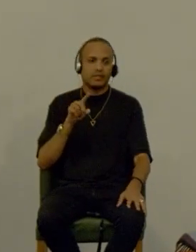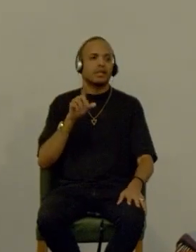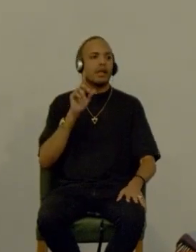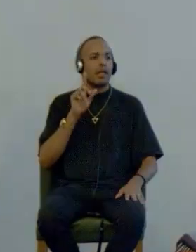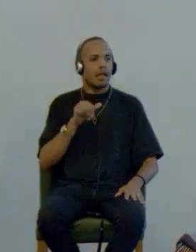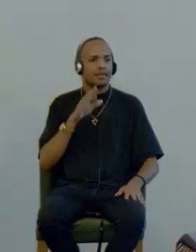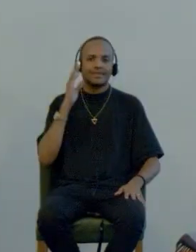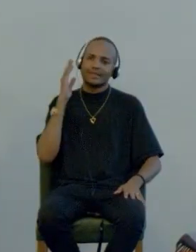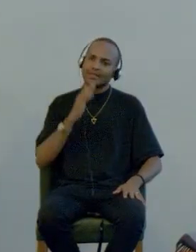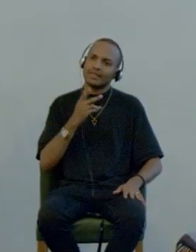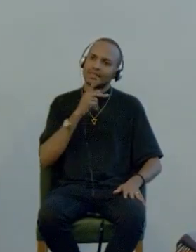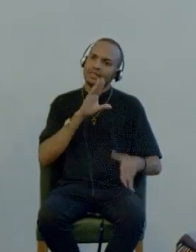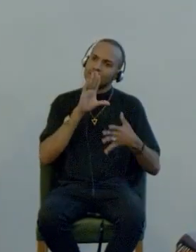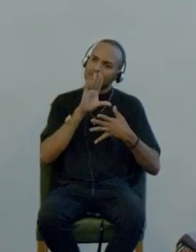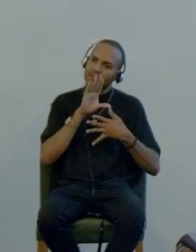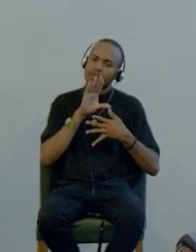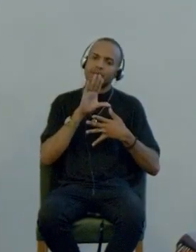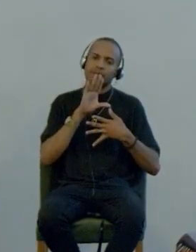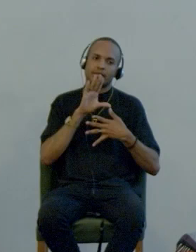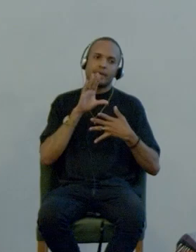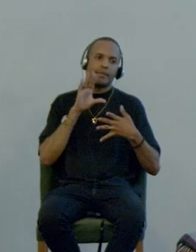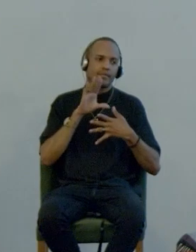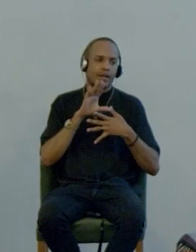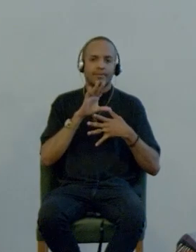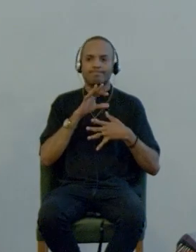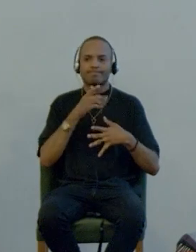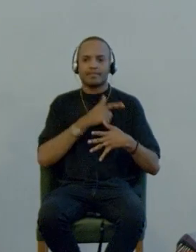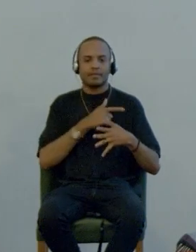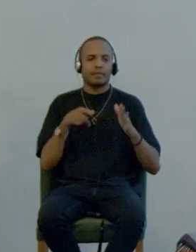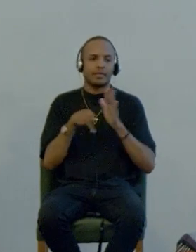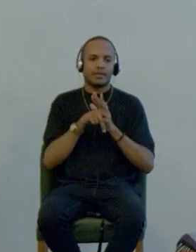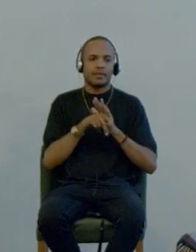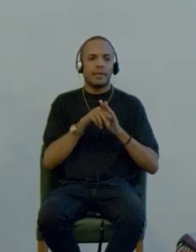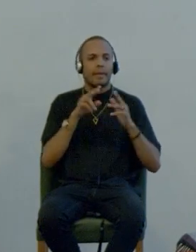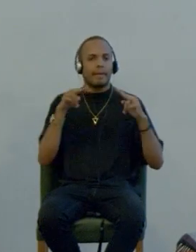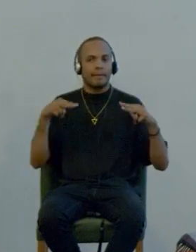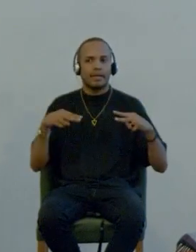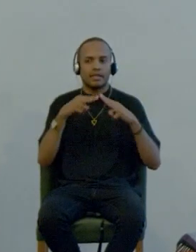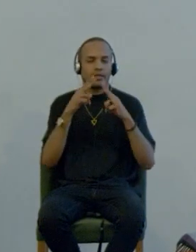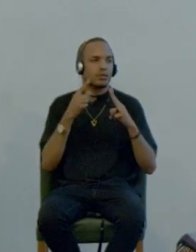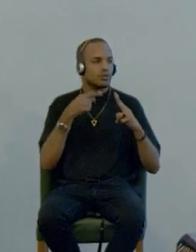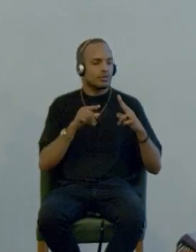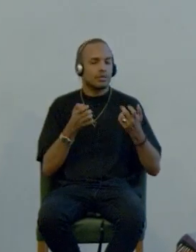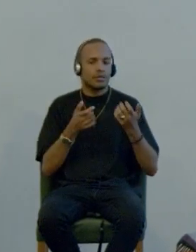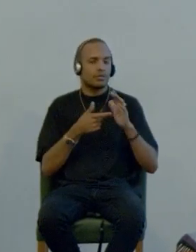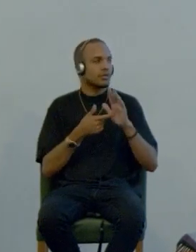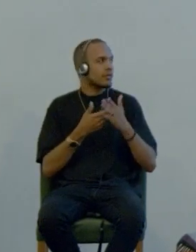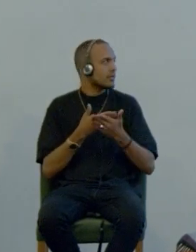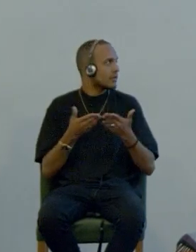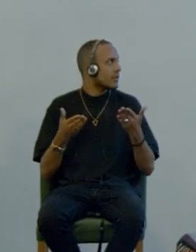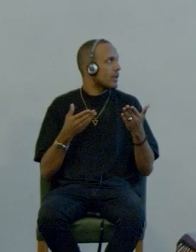bizarres de Paris. Et puis, la dernière inspiration que je voulais partager avec vous, c'est les John Cage ou